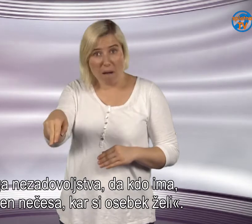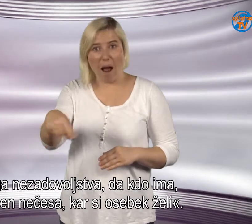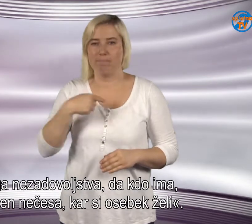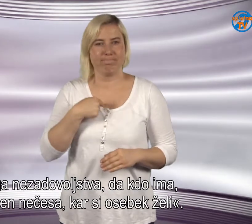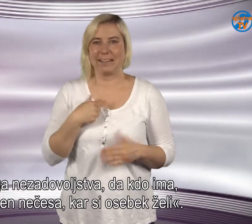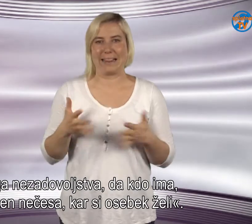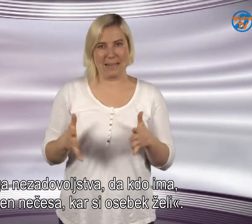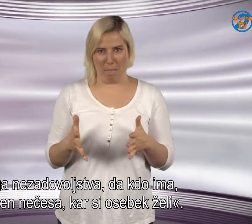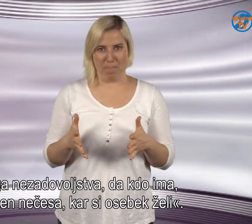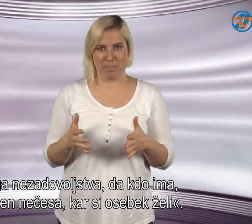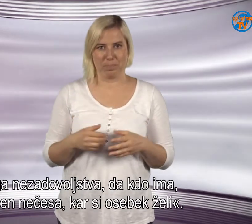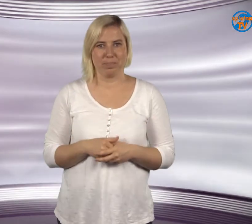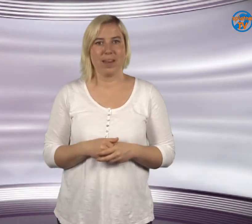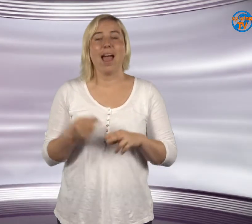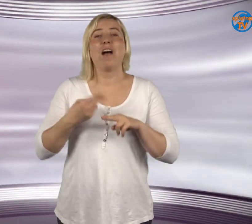si osebek želi.